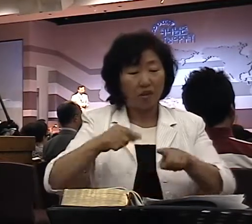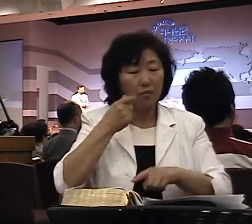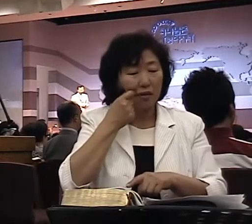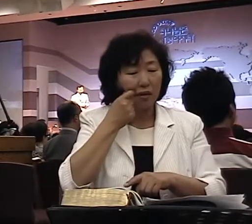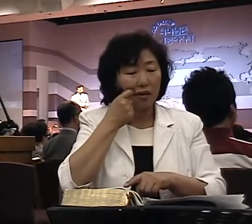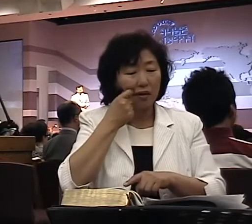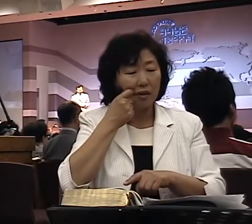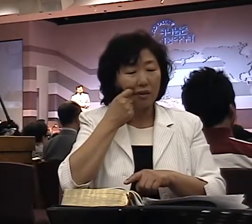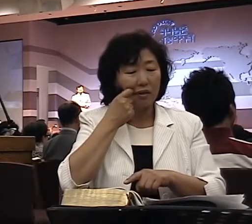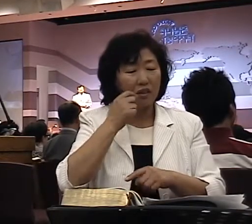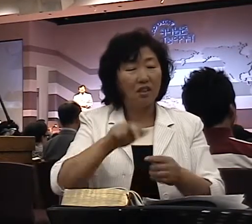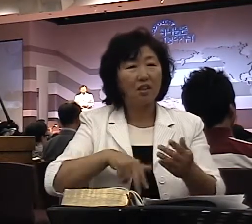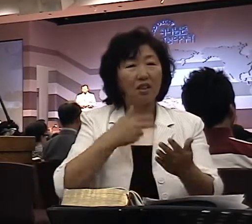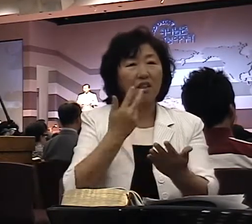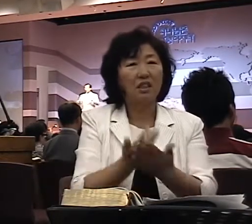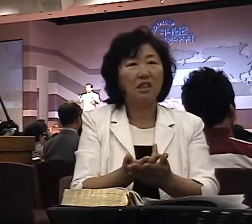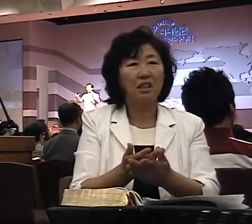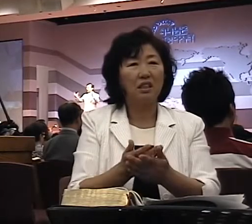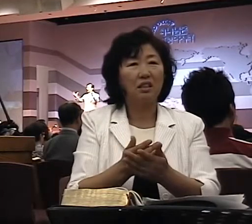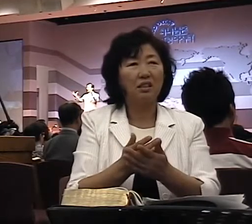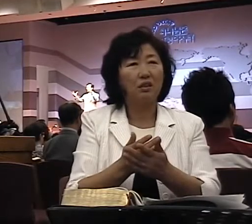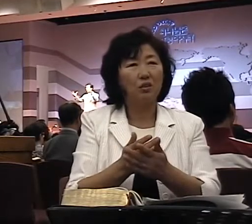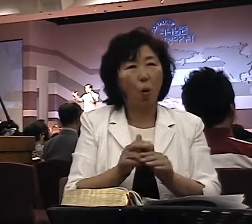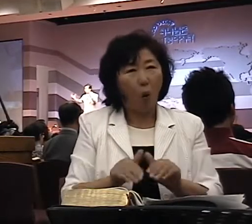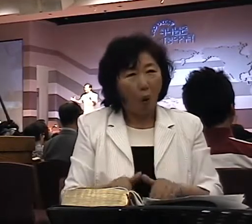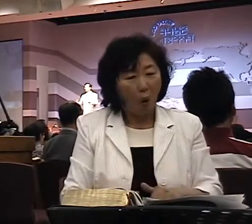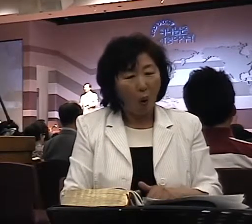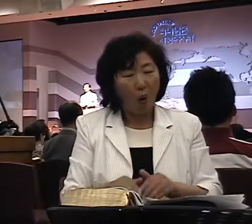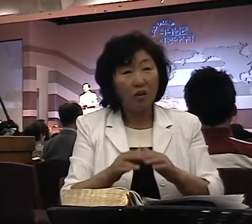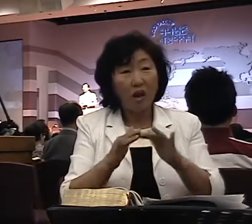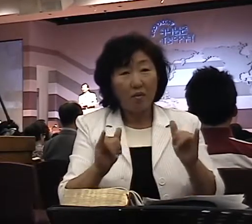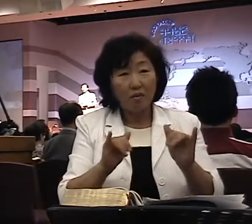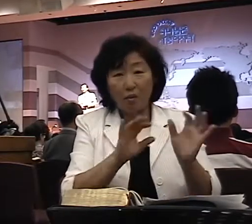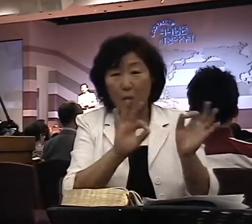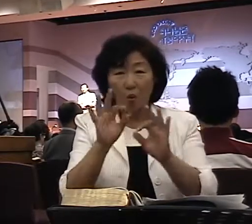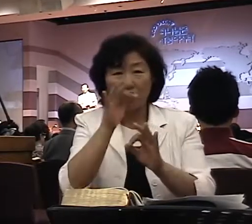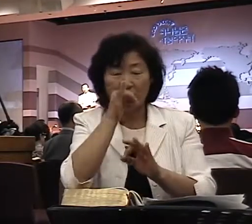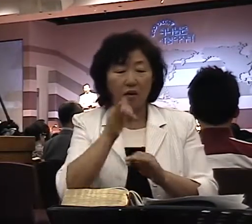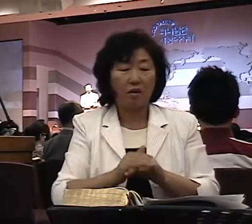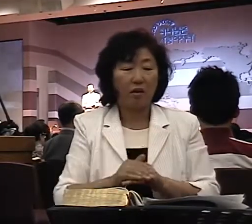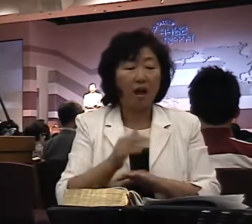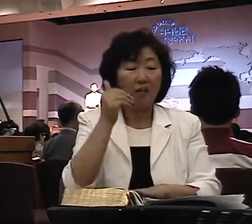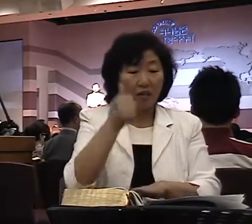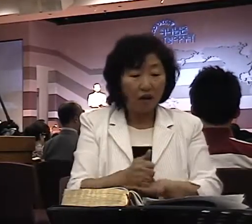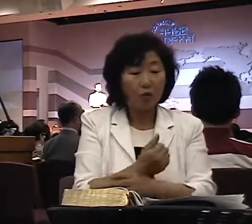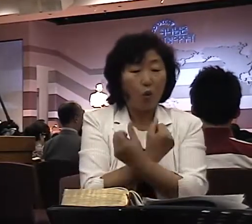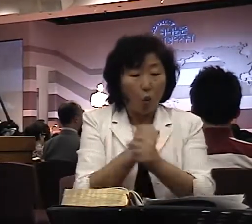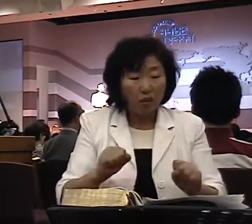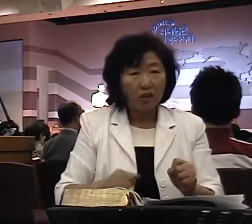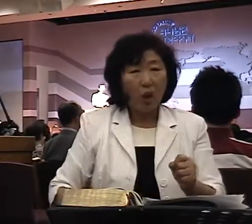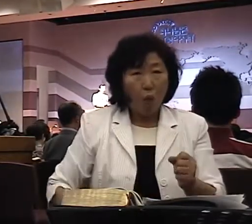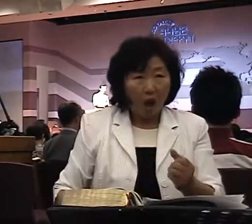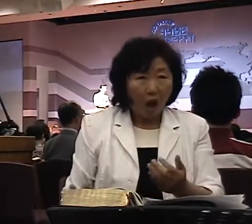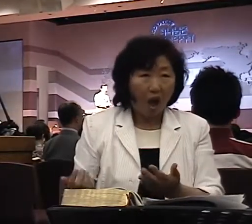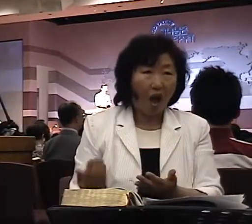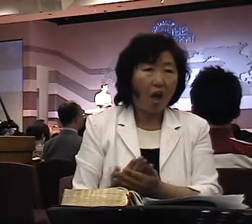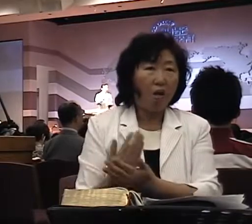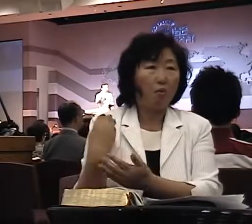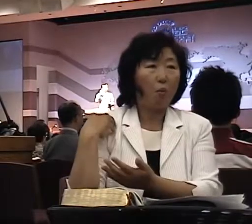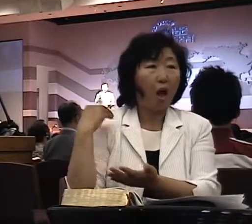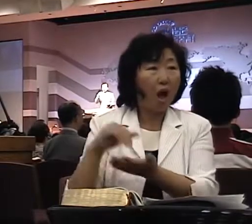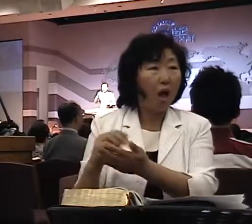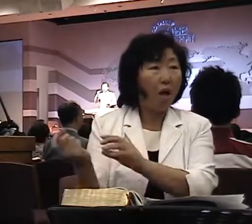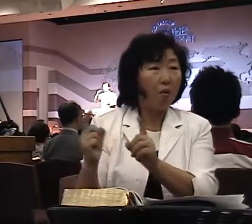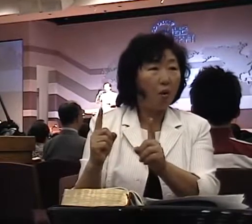종들을 보게 됩니다. 물론 나중에 그들이 용서를 받고 회복도 받게 되지만, 문제는